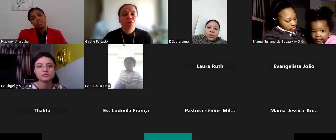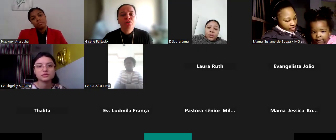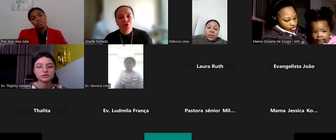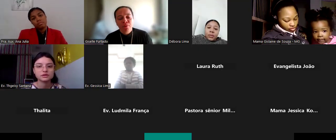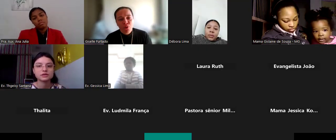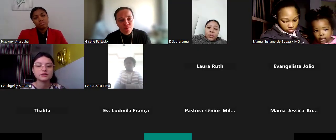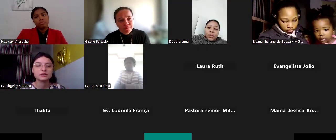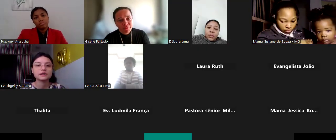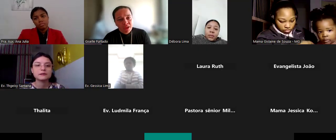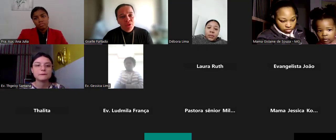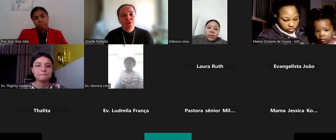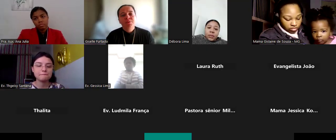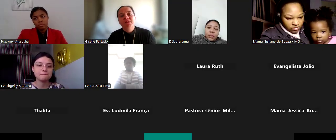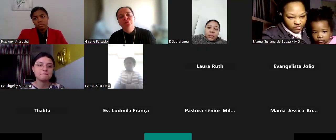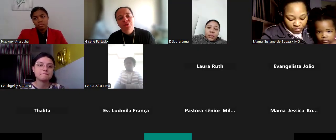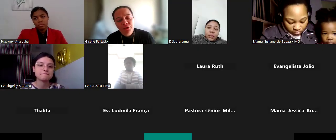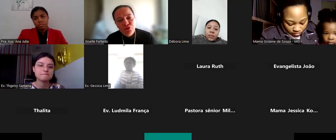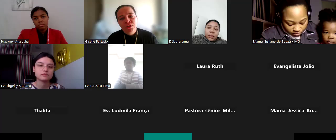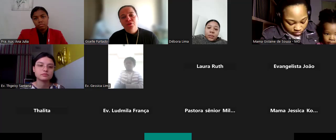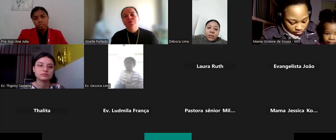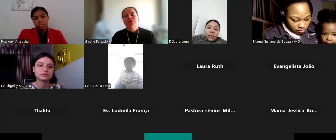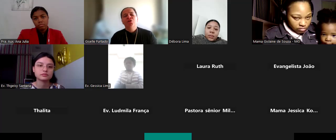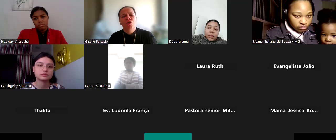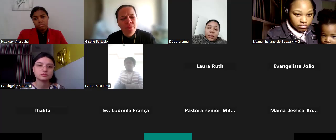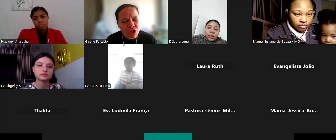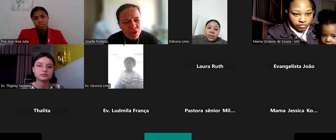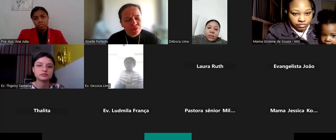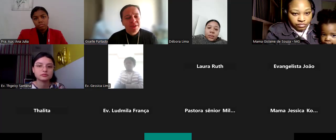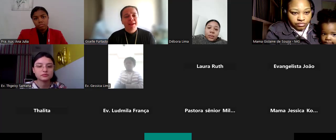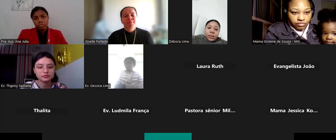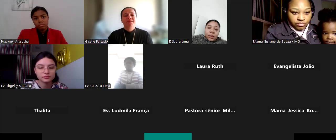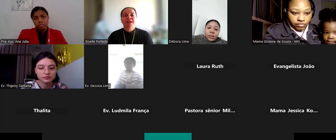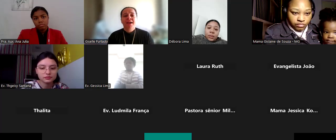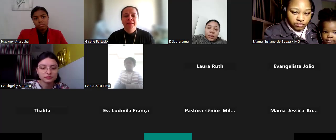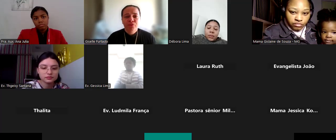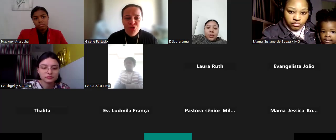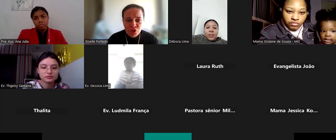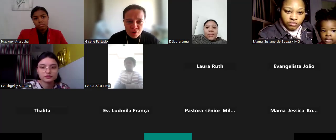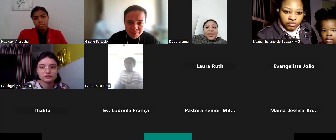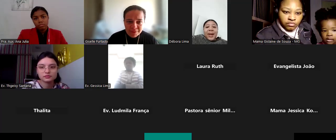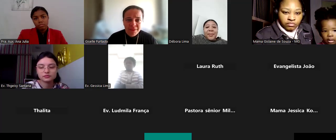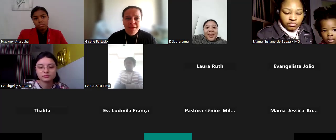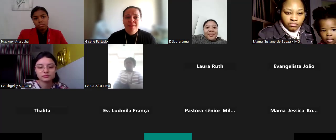nos chamou e o Espírito Santo de Deus, em nome de Jesus, irá capacitar cada um de nós